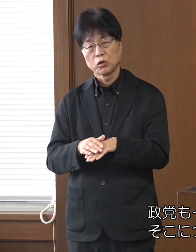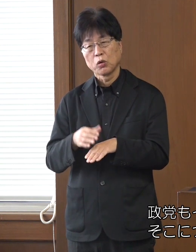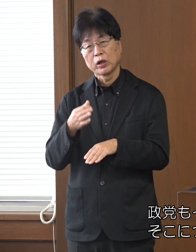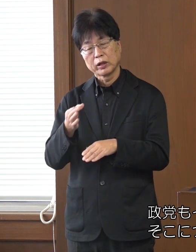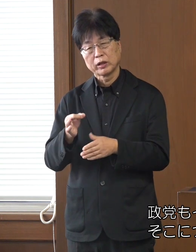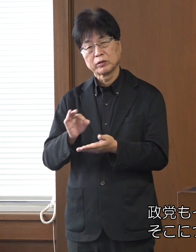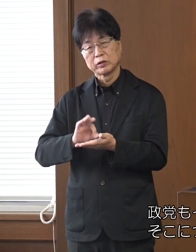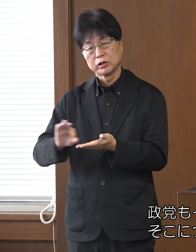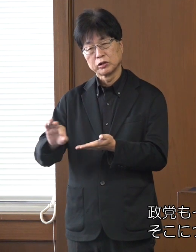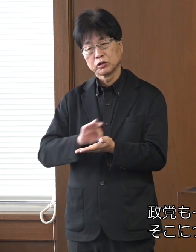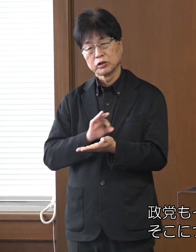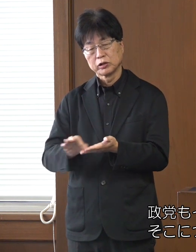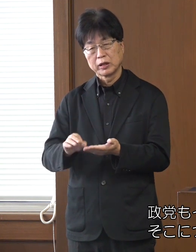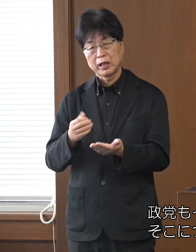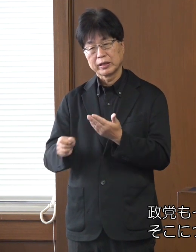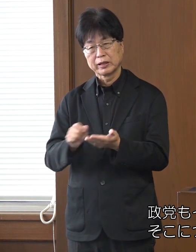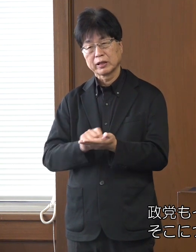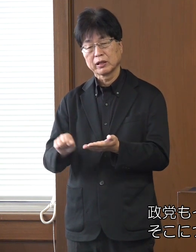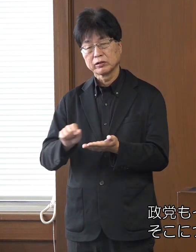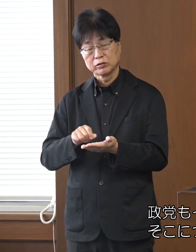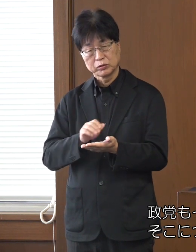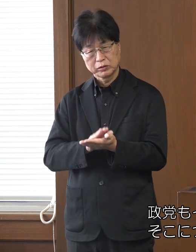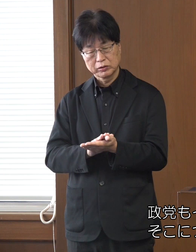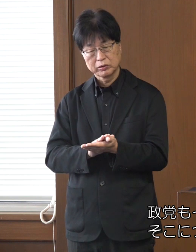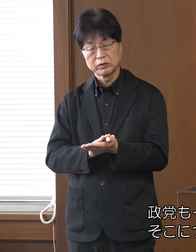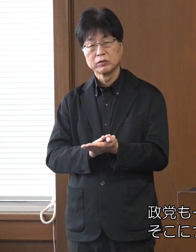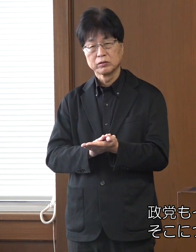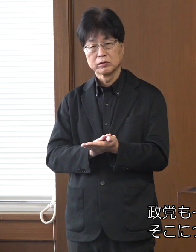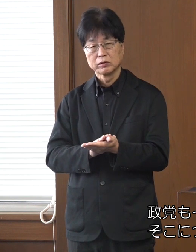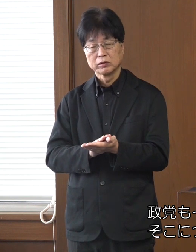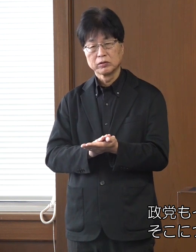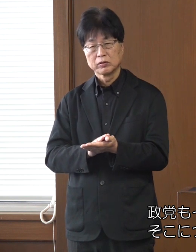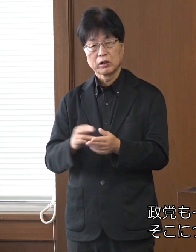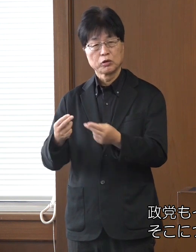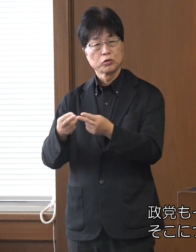それは政党ももう胃の一番にそこについての